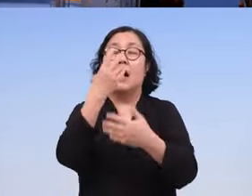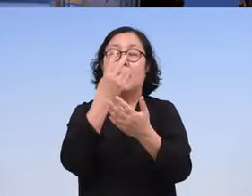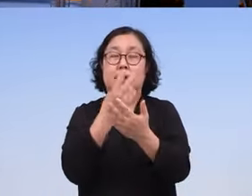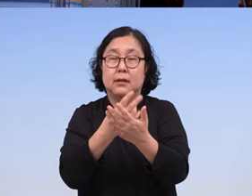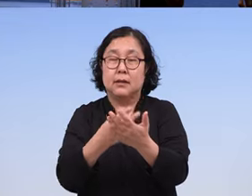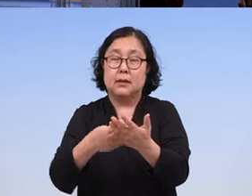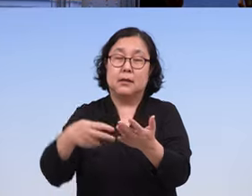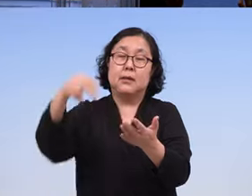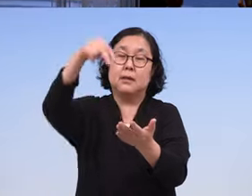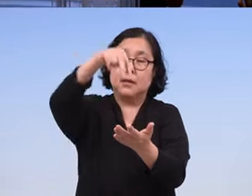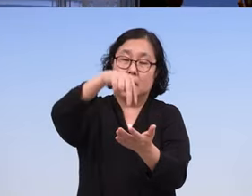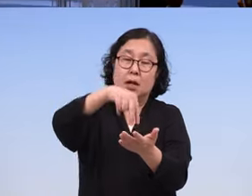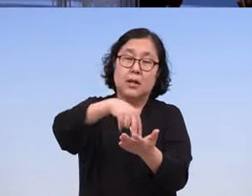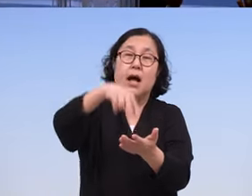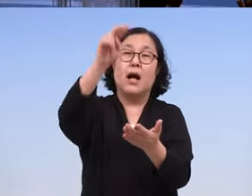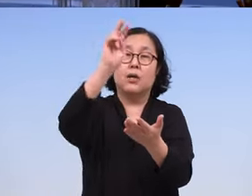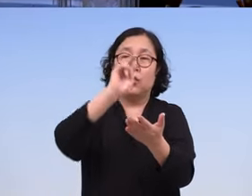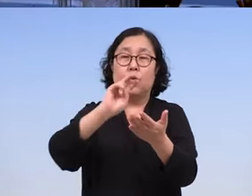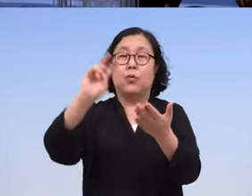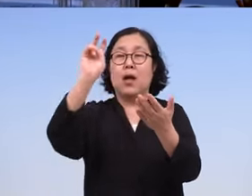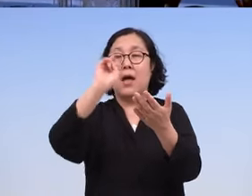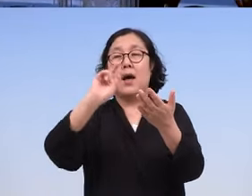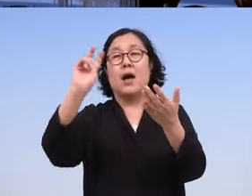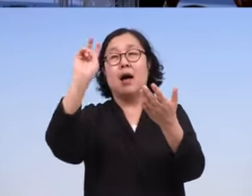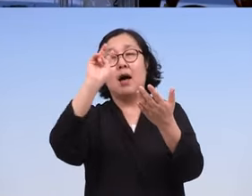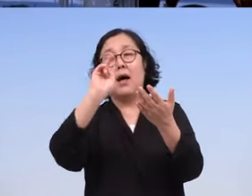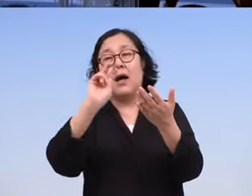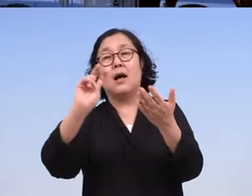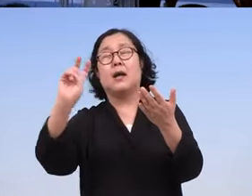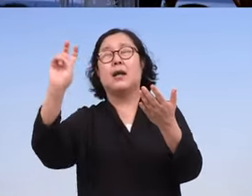나는 일어나 노래하리.